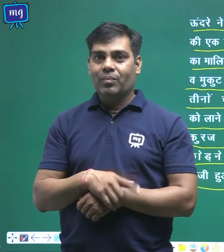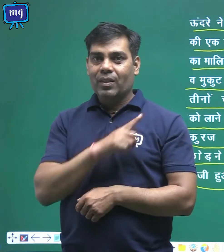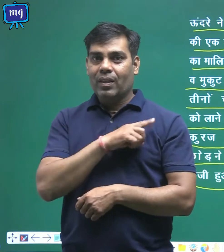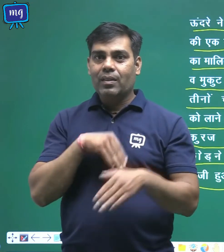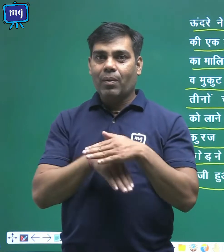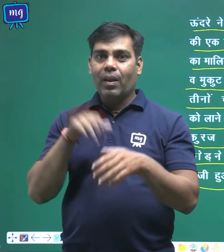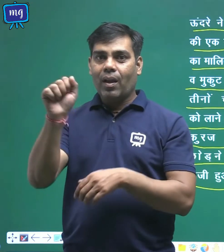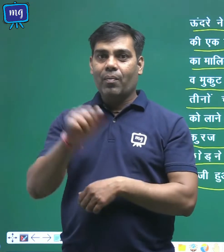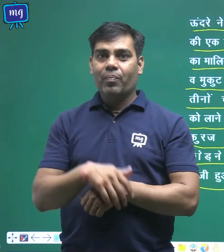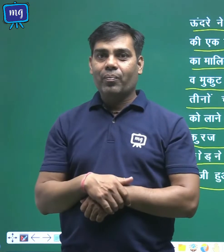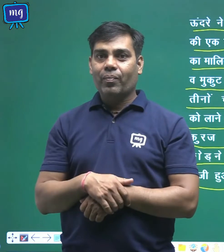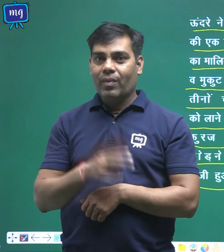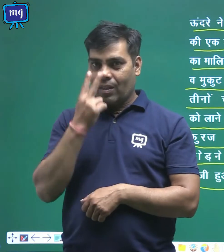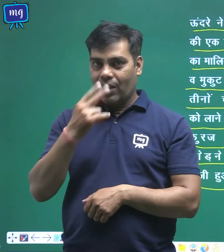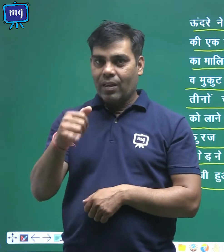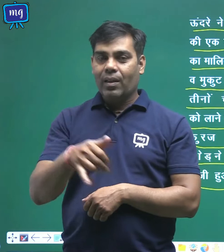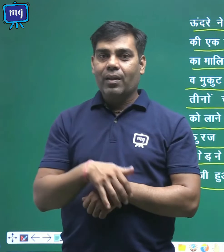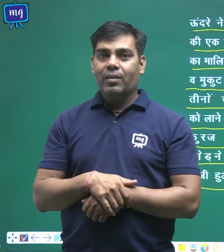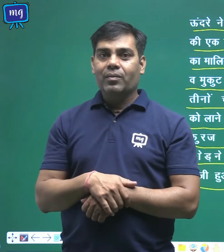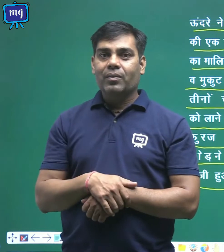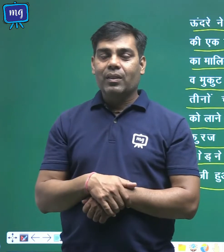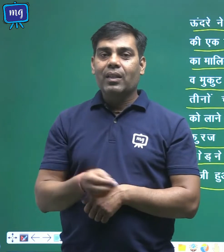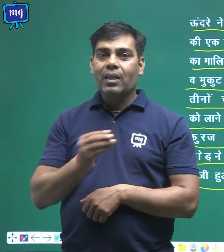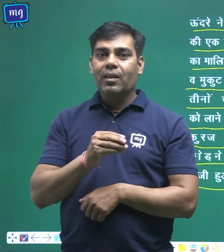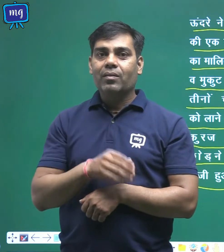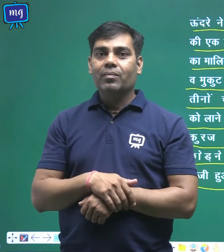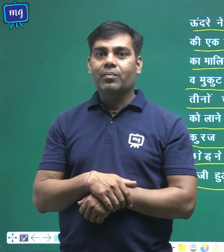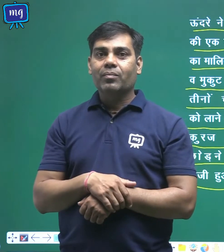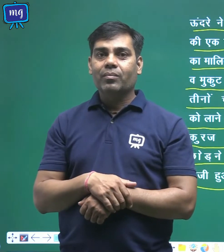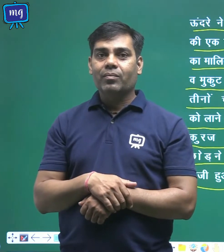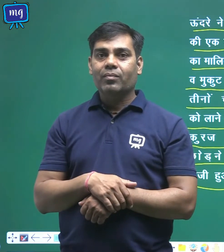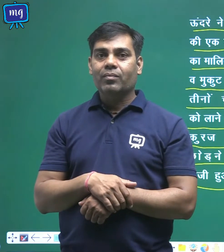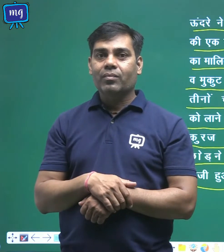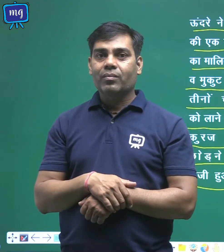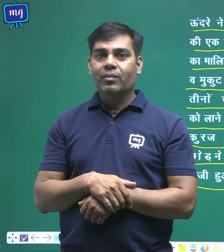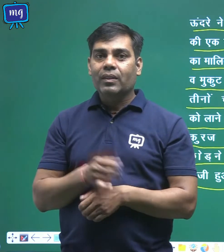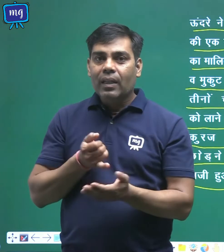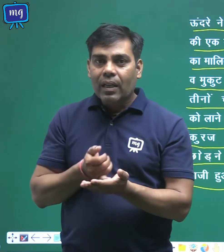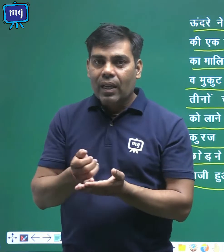आप देख रहे हैं कि खेत का मालिक